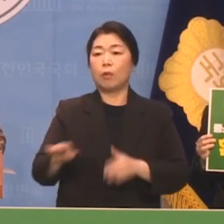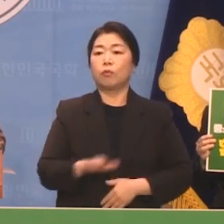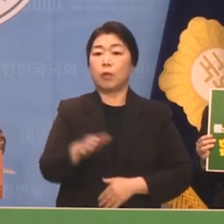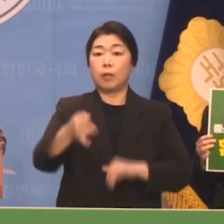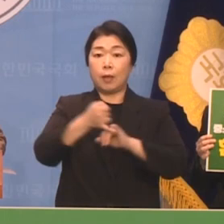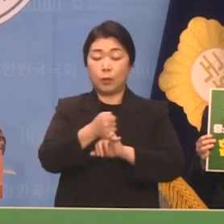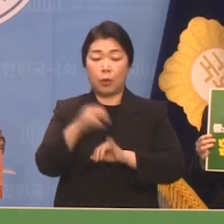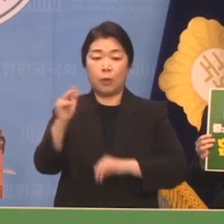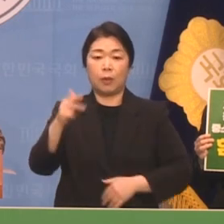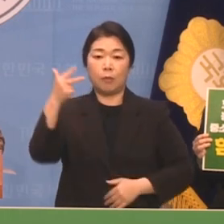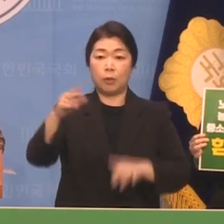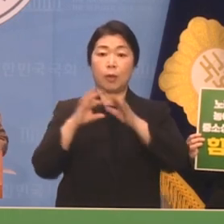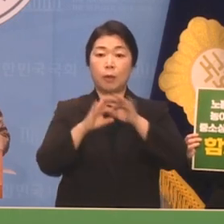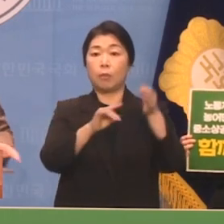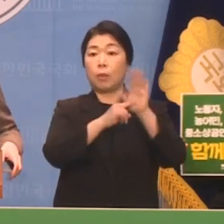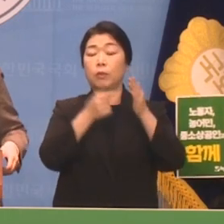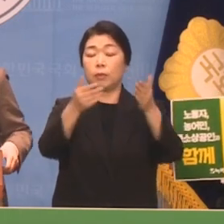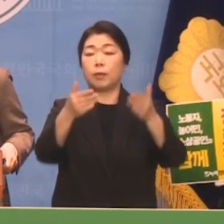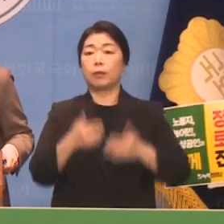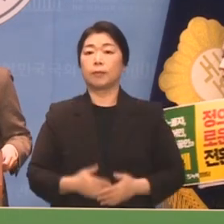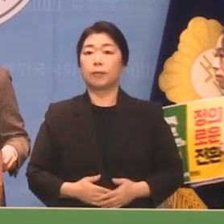다음 주에도 계속됩니다.